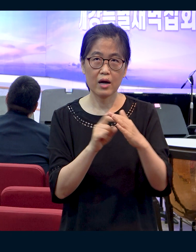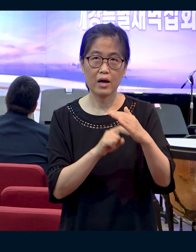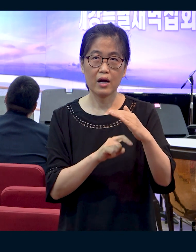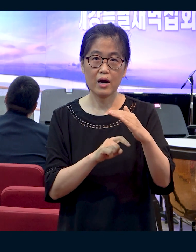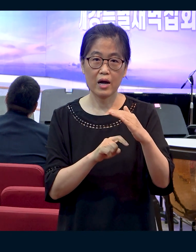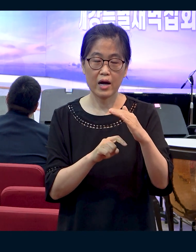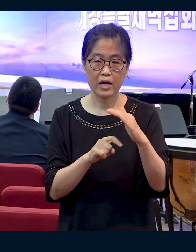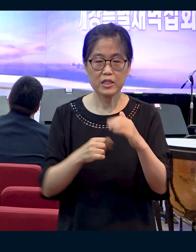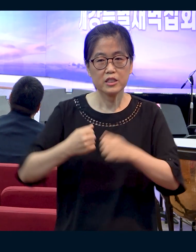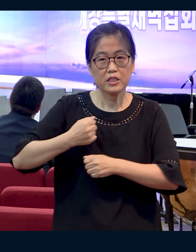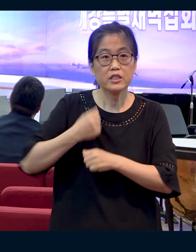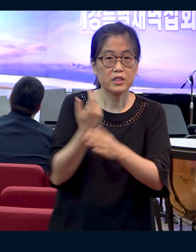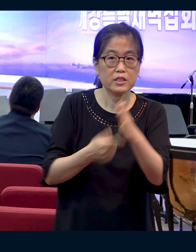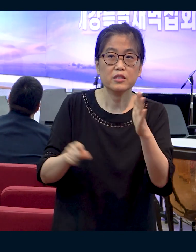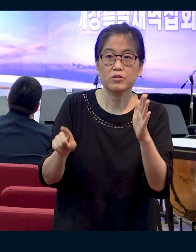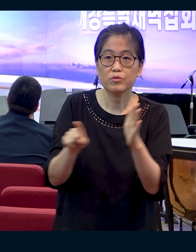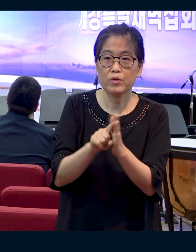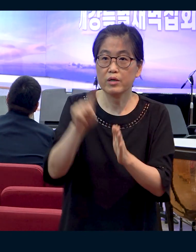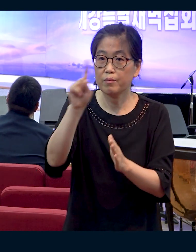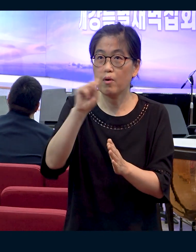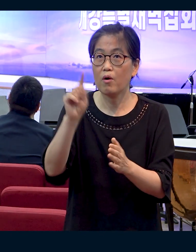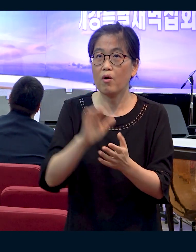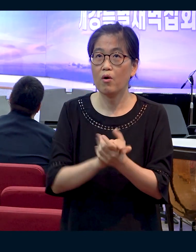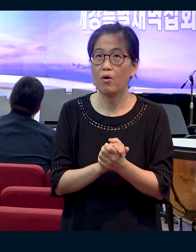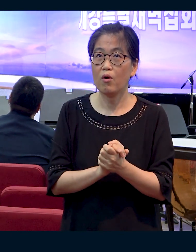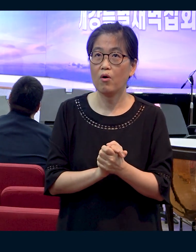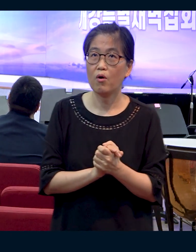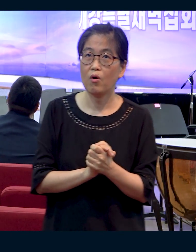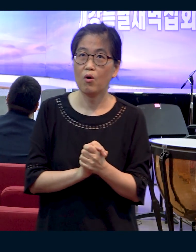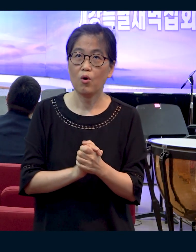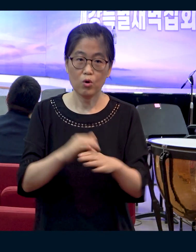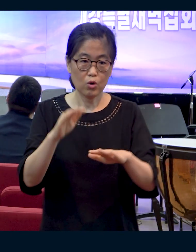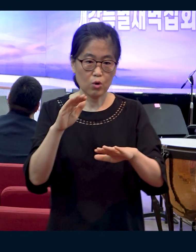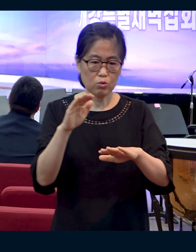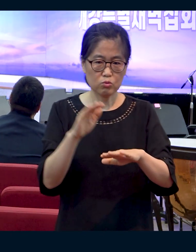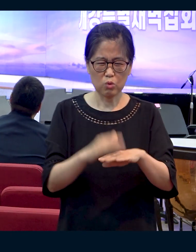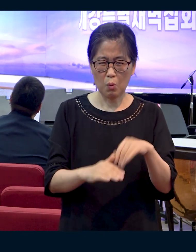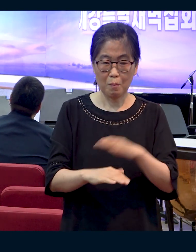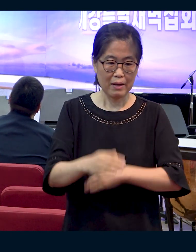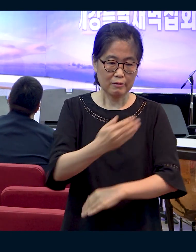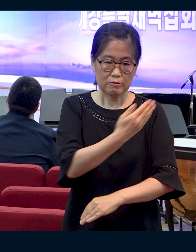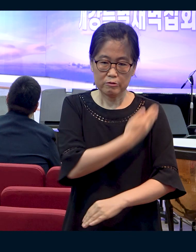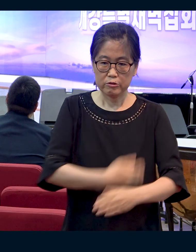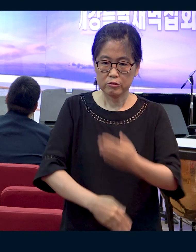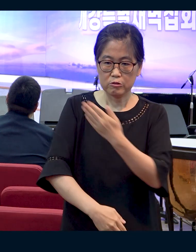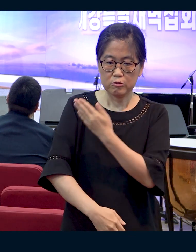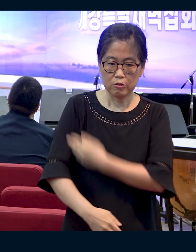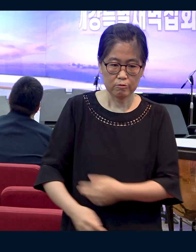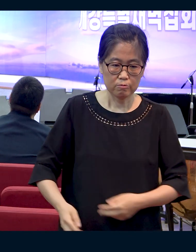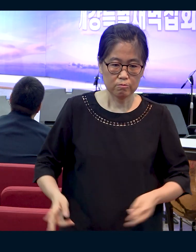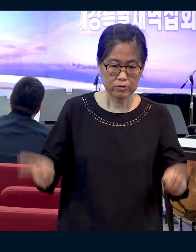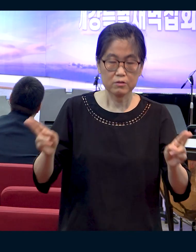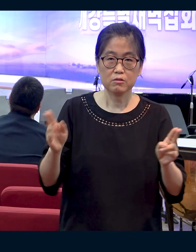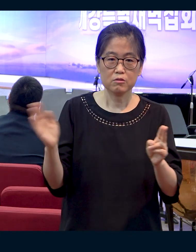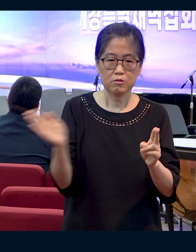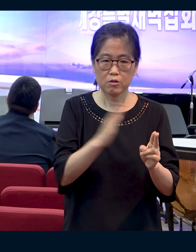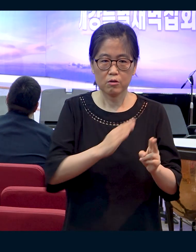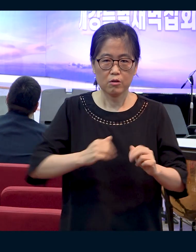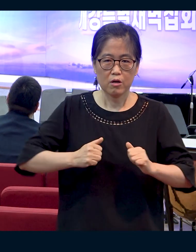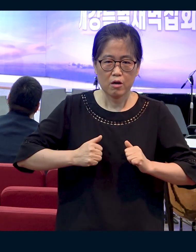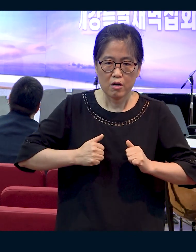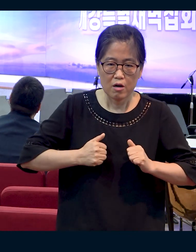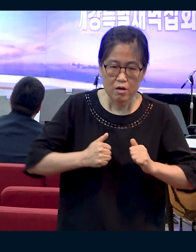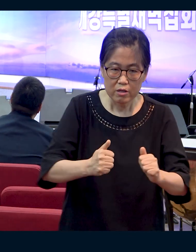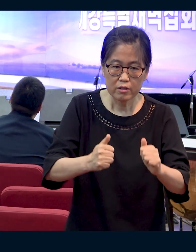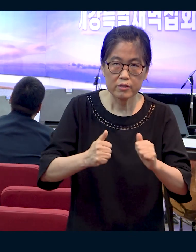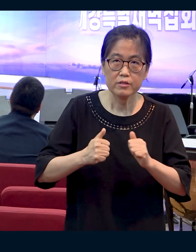상황에서 공동체를 지켜내기 위해서는요, 정말 어떤 때는 손발이라도 잘라내야 되는 거예요. 그